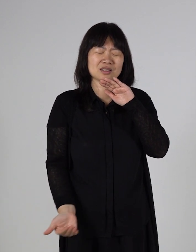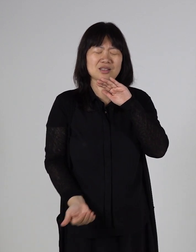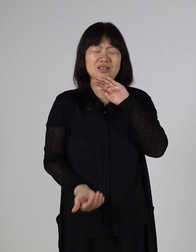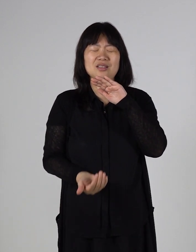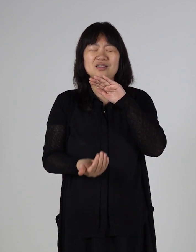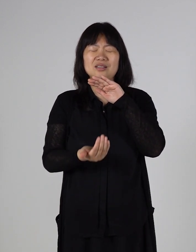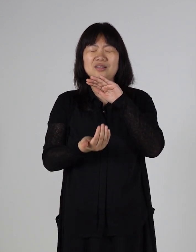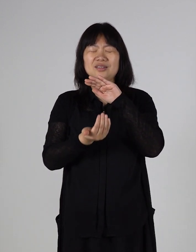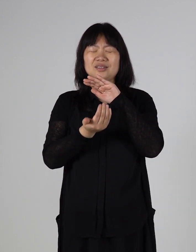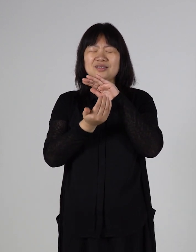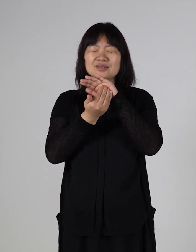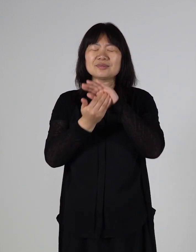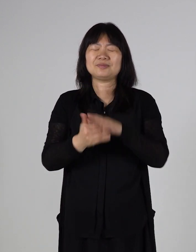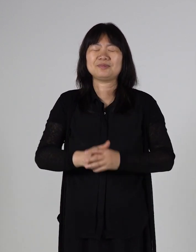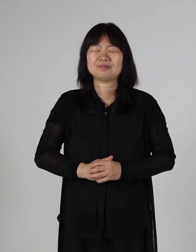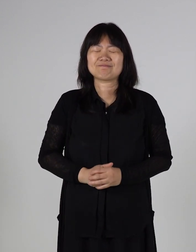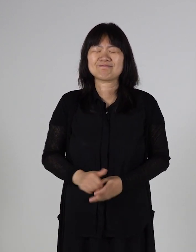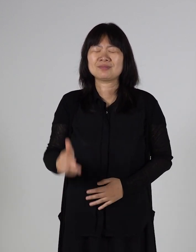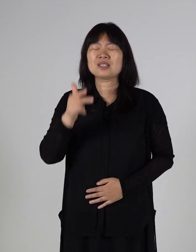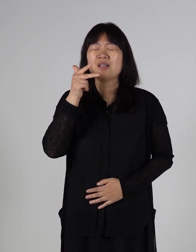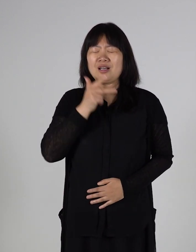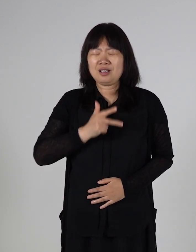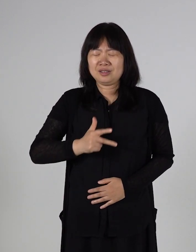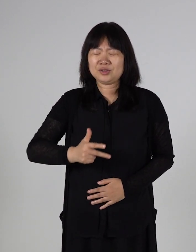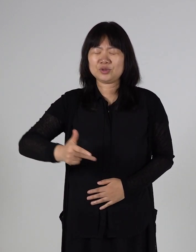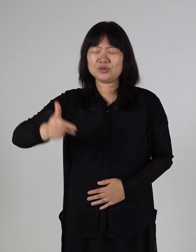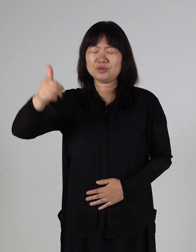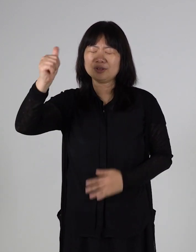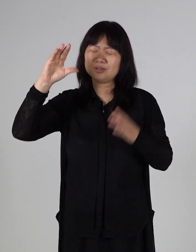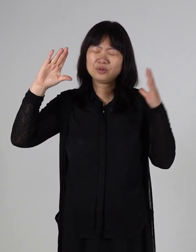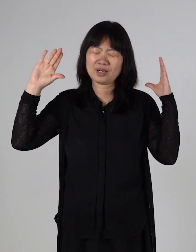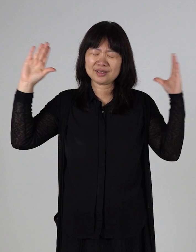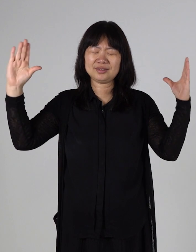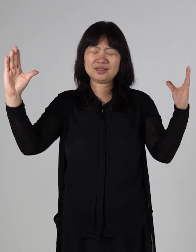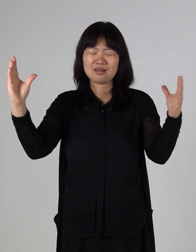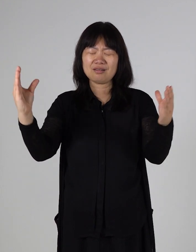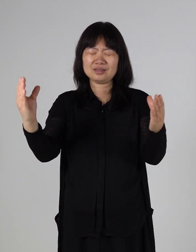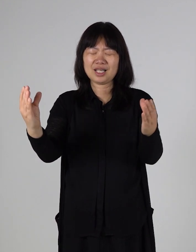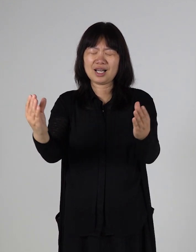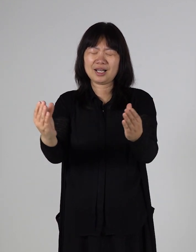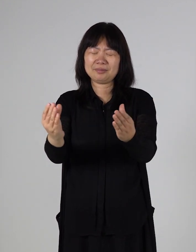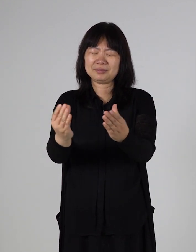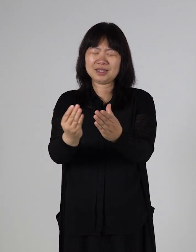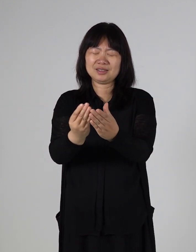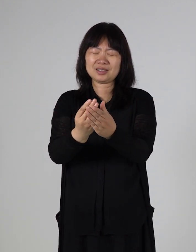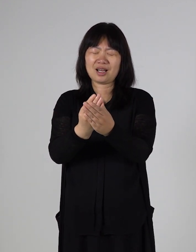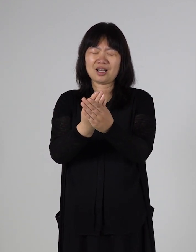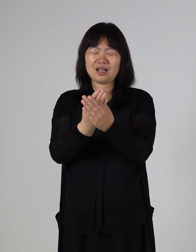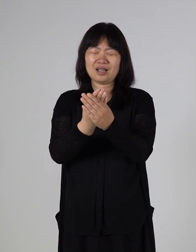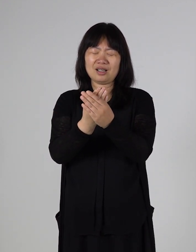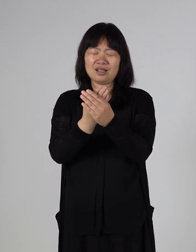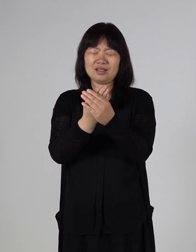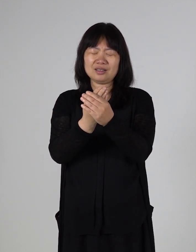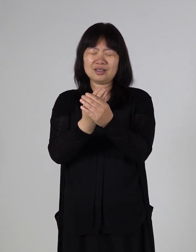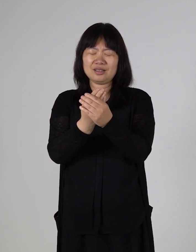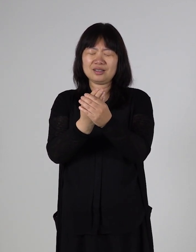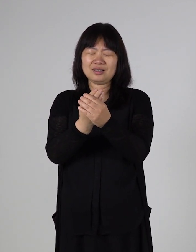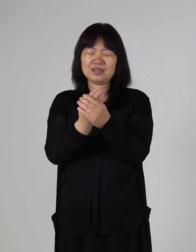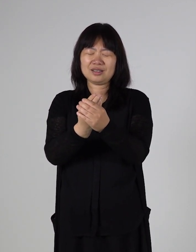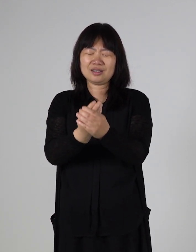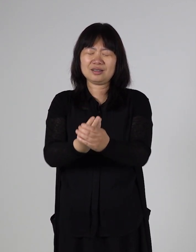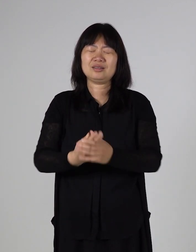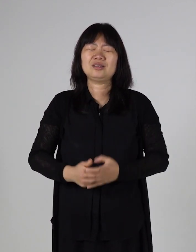이루시 주는 완전합니다. 주는 우리가 손을 들고 찬양합시다.